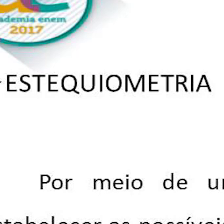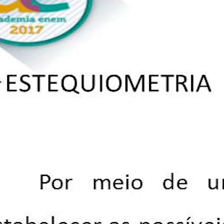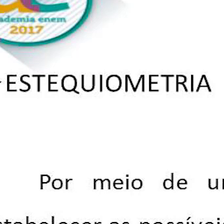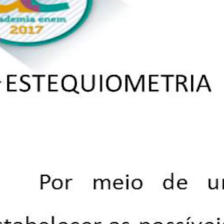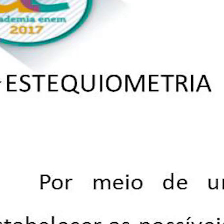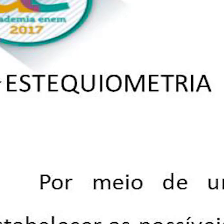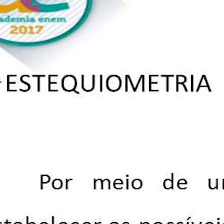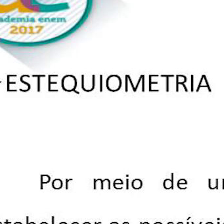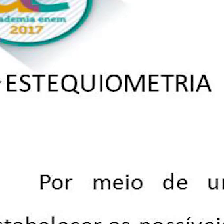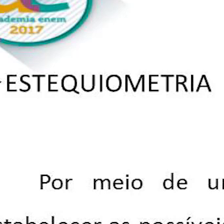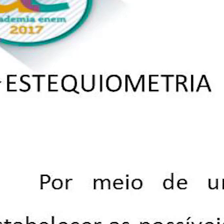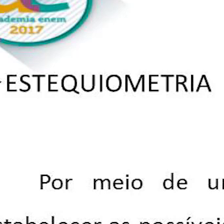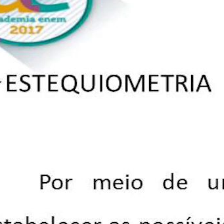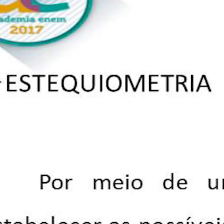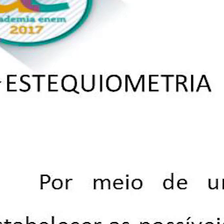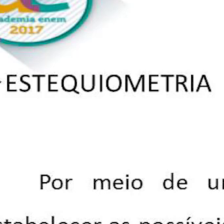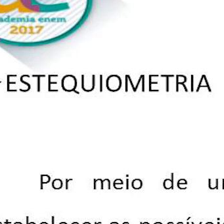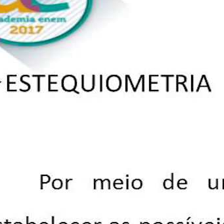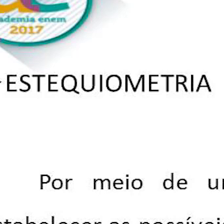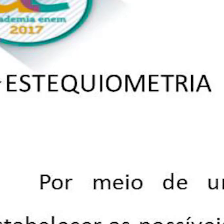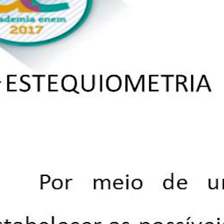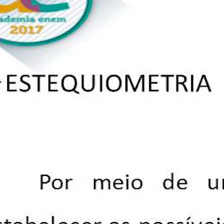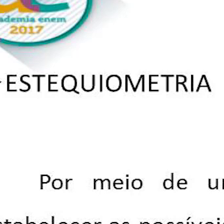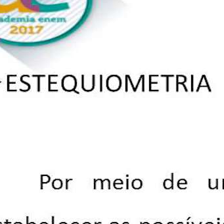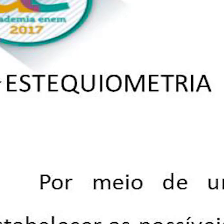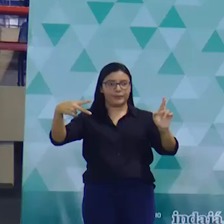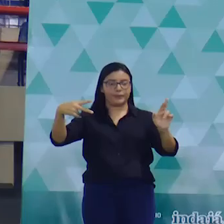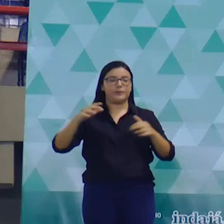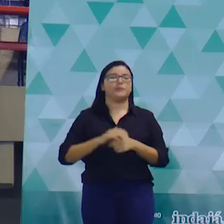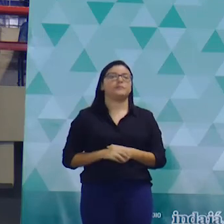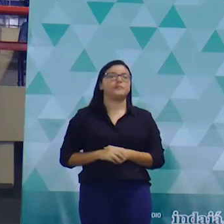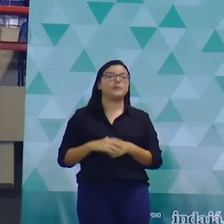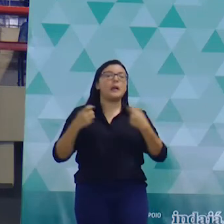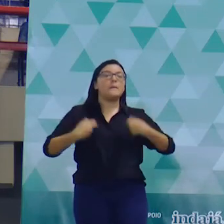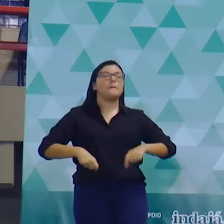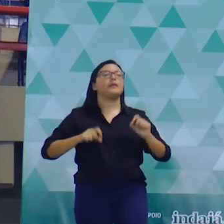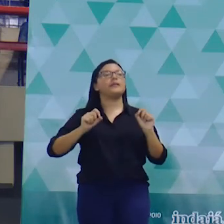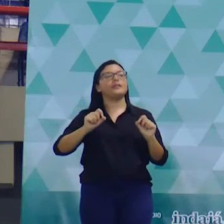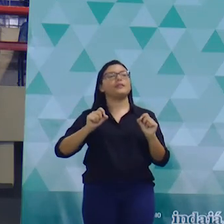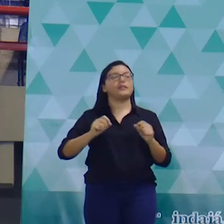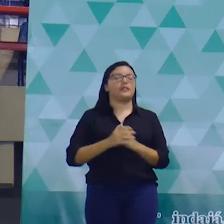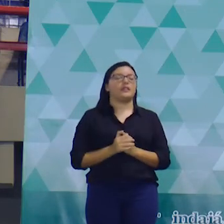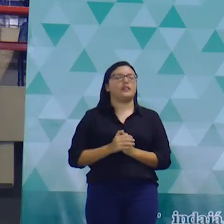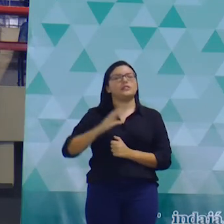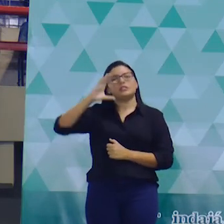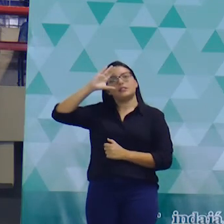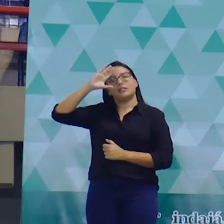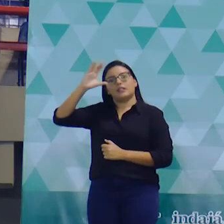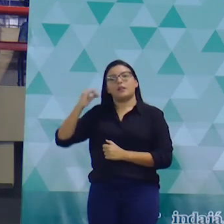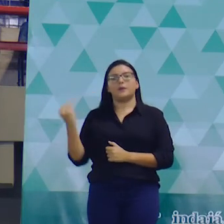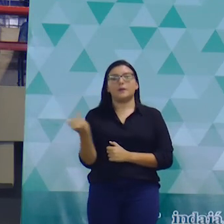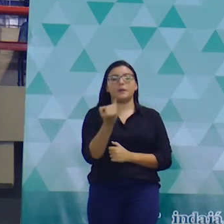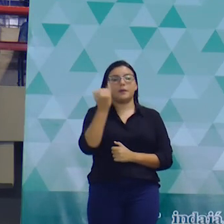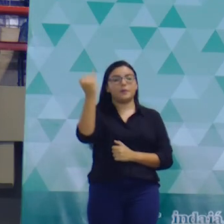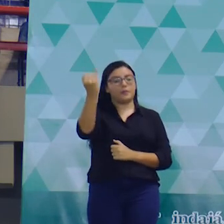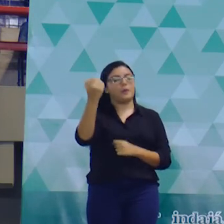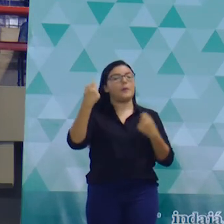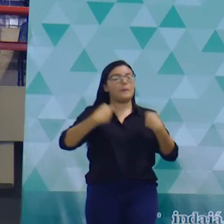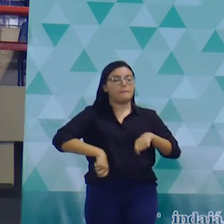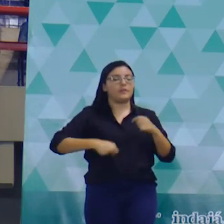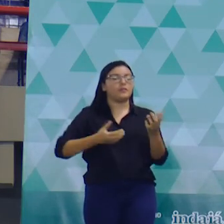todos os reagentes e todos os produtos. Você também precisa... é fundamental que a equação química